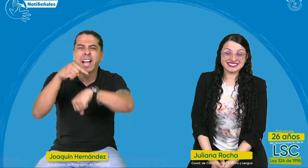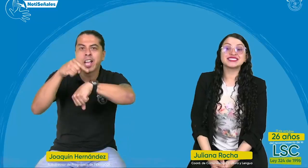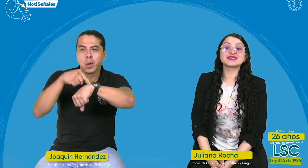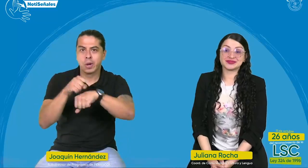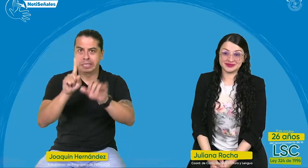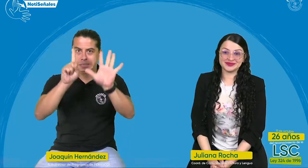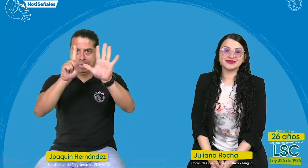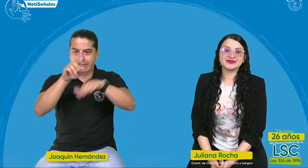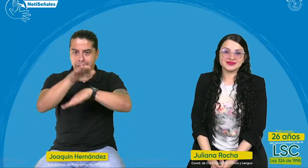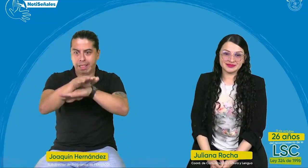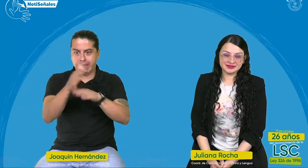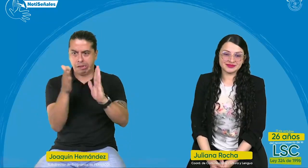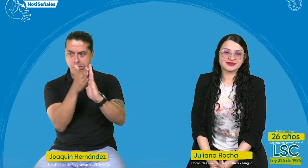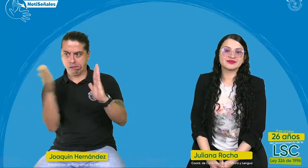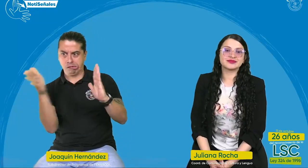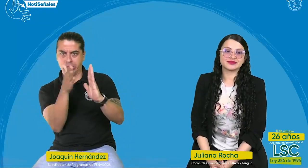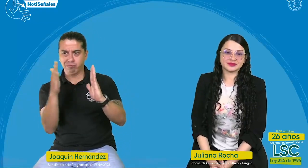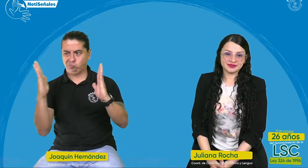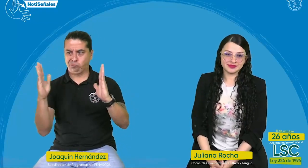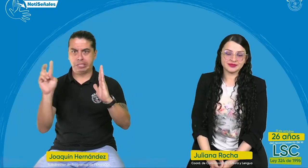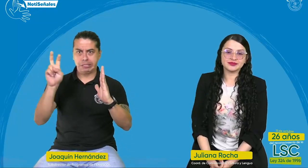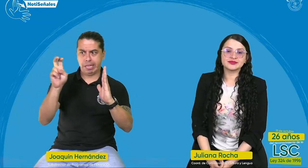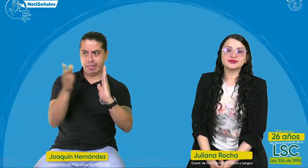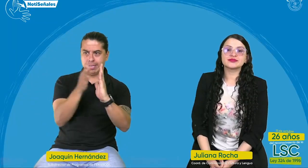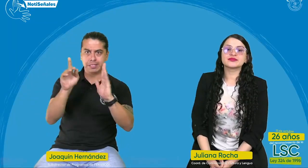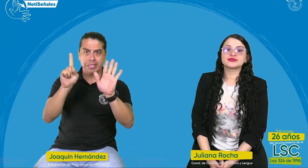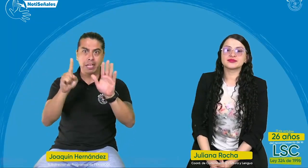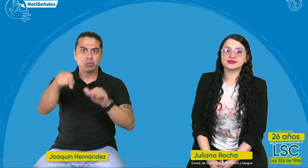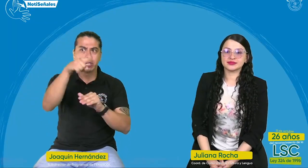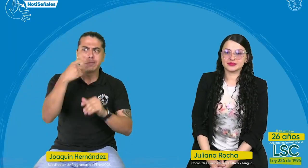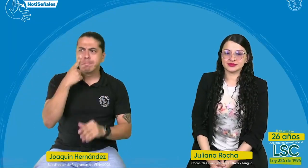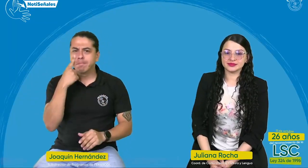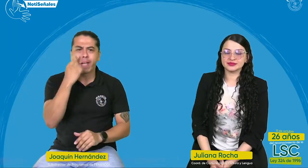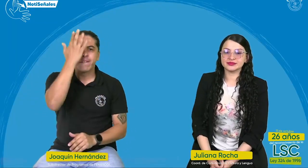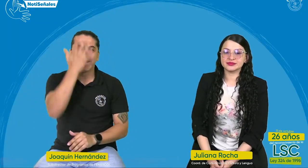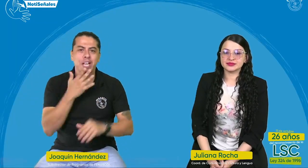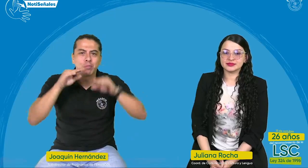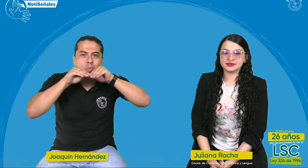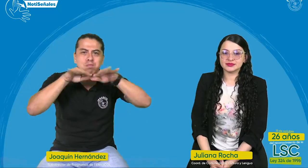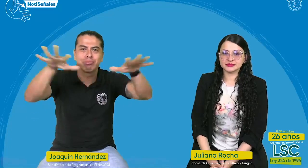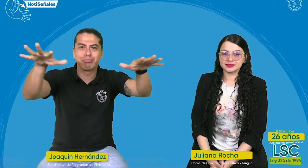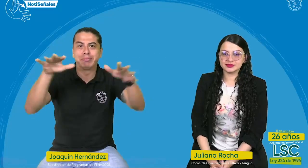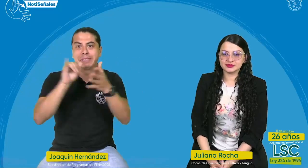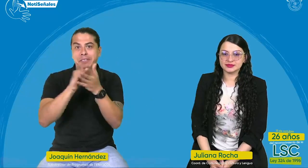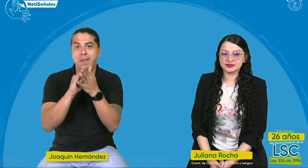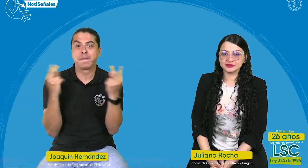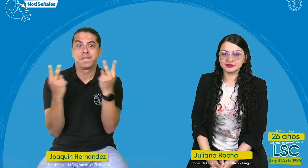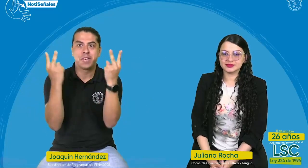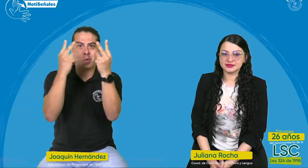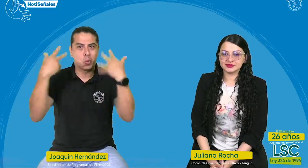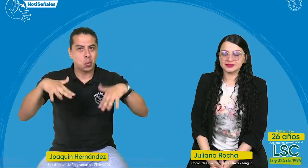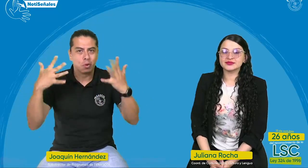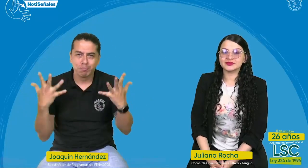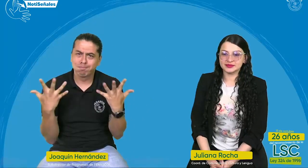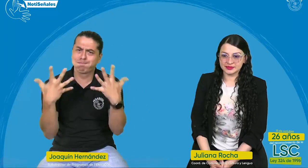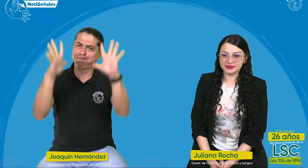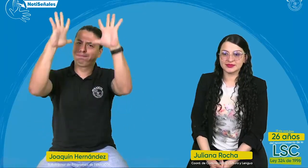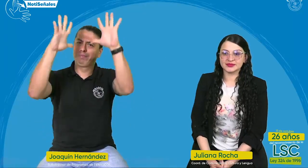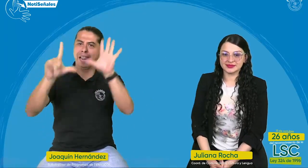Así que los esperamos mañana a eso de entre seis y siete de la tarde para que puedan estar pendientes de nuestras